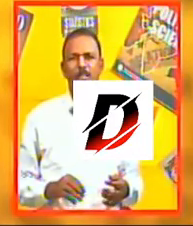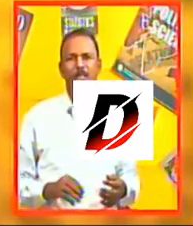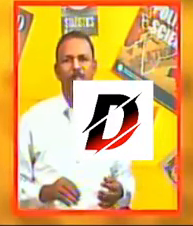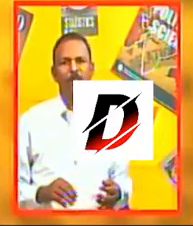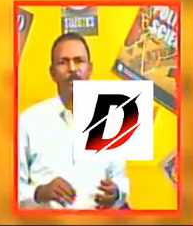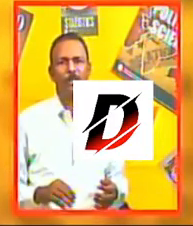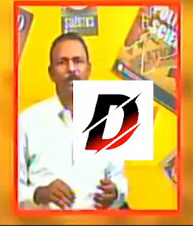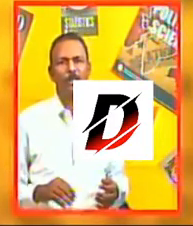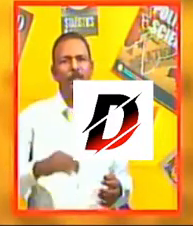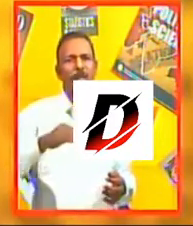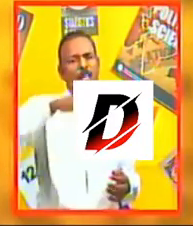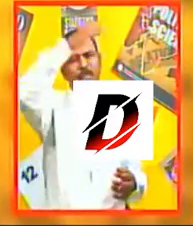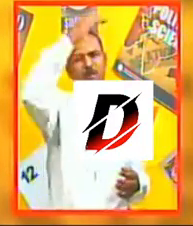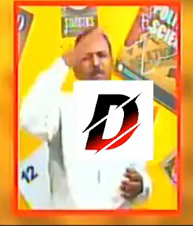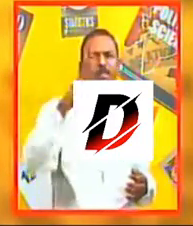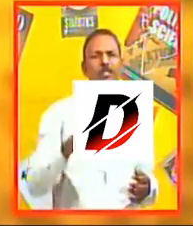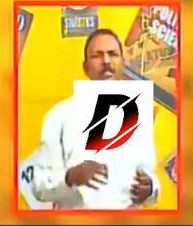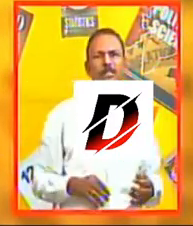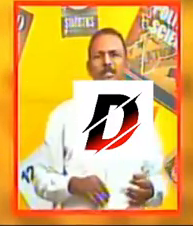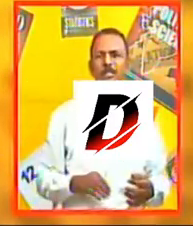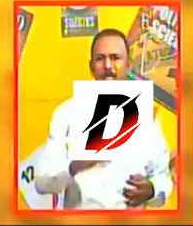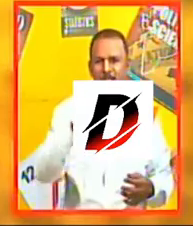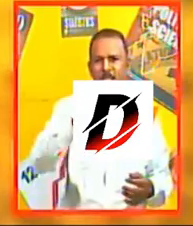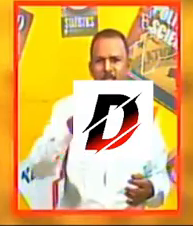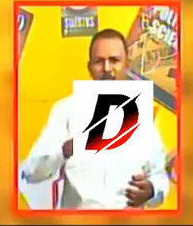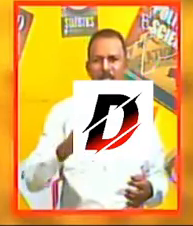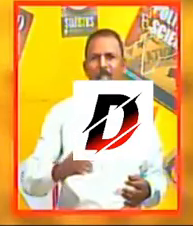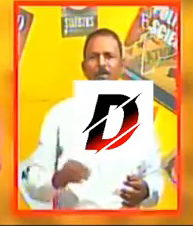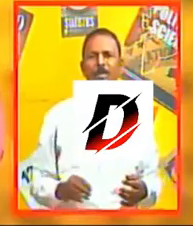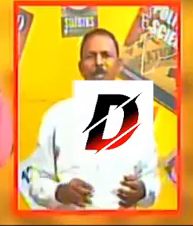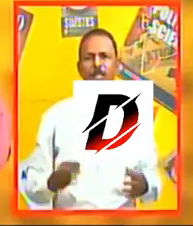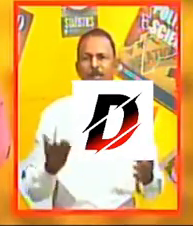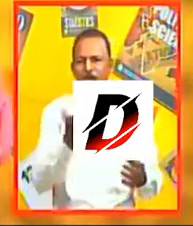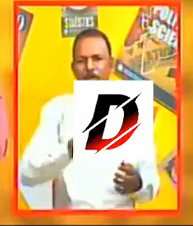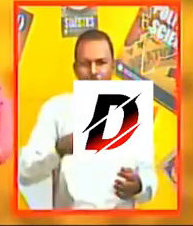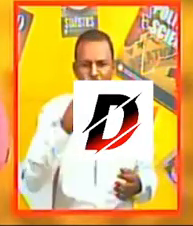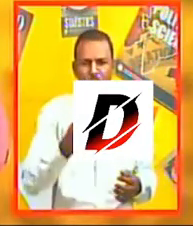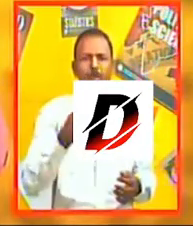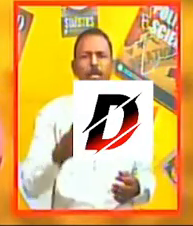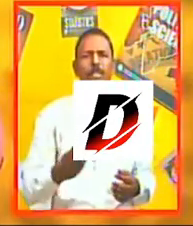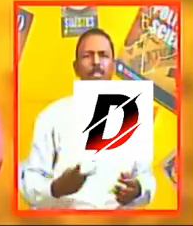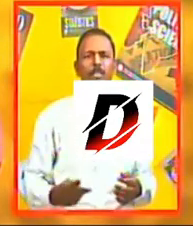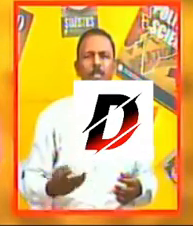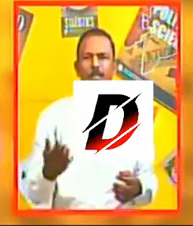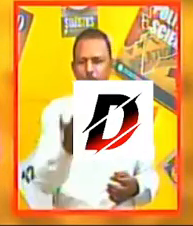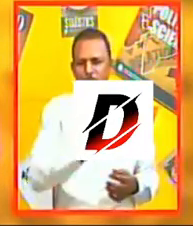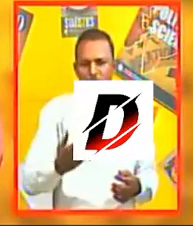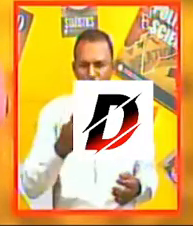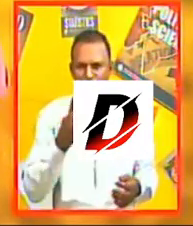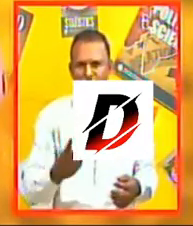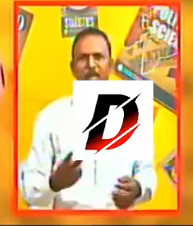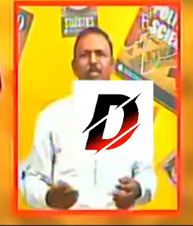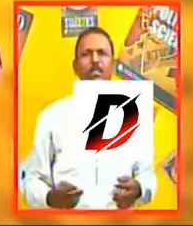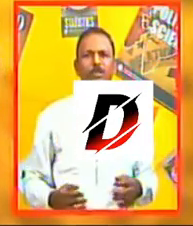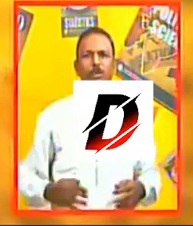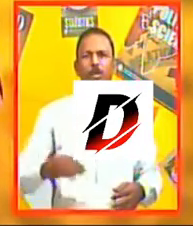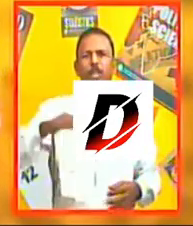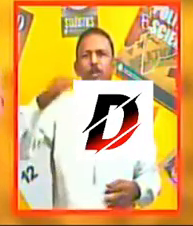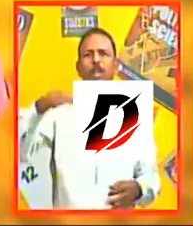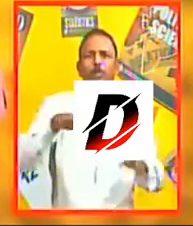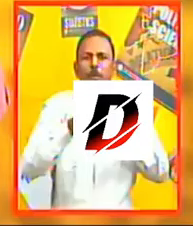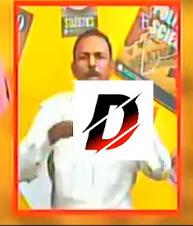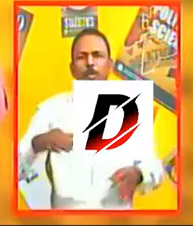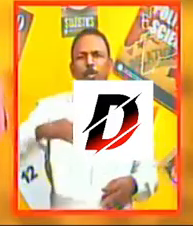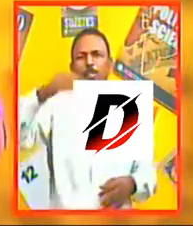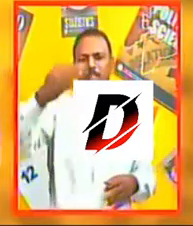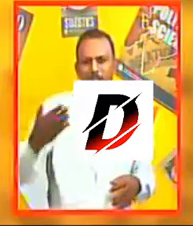இருக்கு. அதுக்கு மேலே போனால் மவுண்ட் கே2 போயிடும், அது இல்லை அதுக்கு கீழே கொண்டு வாங்க கொண்டு வாங்க, இன்னும் கொஞ்சம் கீழே இருக்குங்க. மேப்பு தம்பி மேப்பை